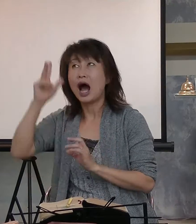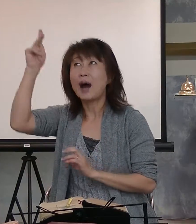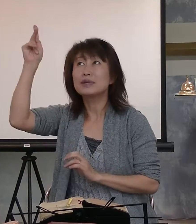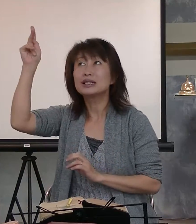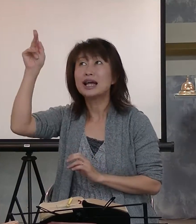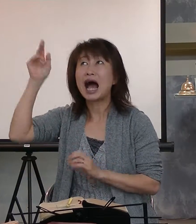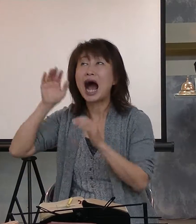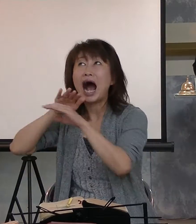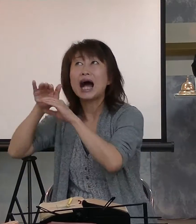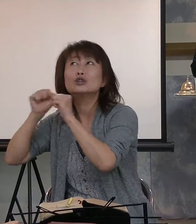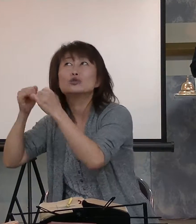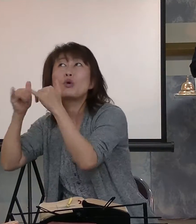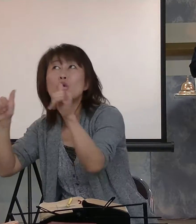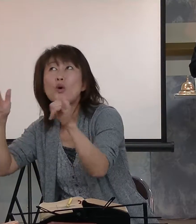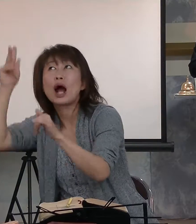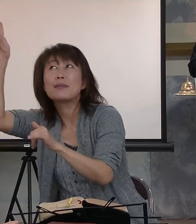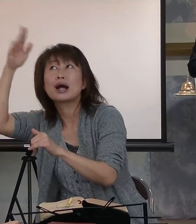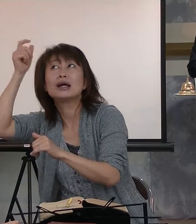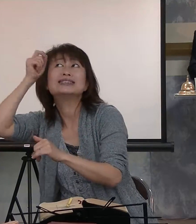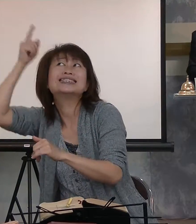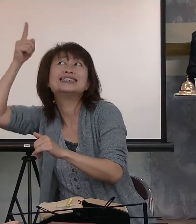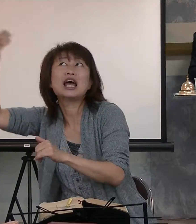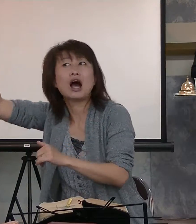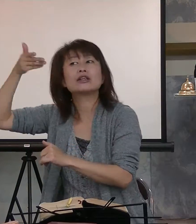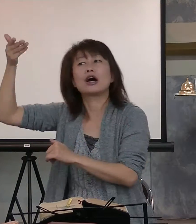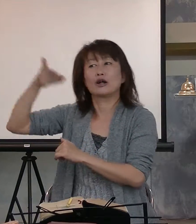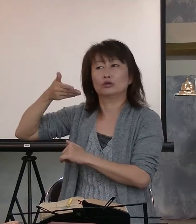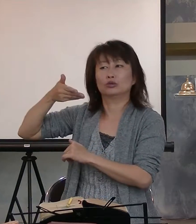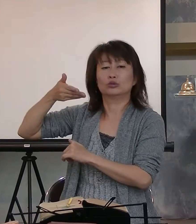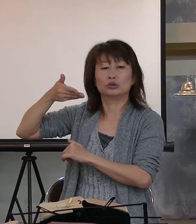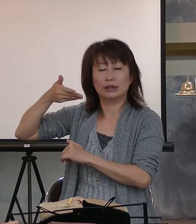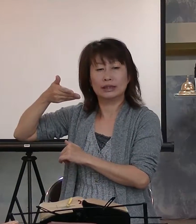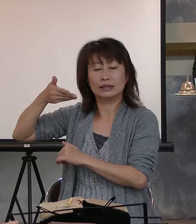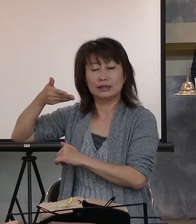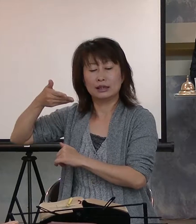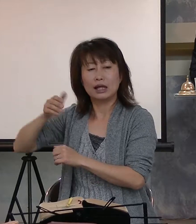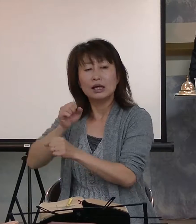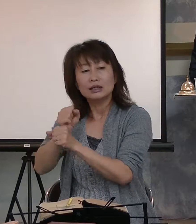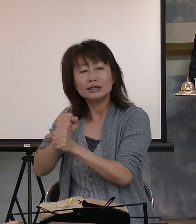が与えられるんですね。だから信仰者たち